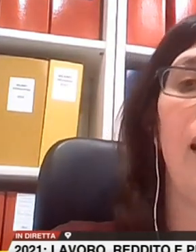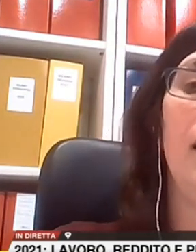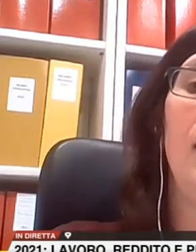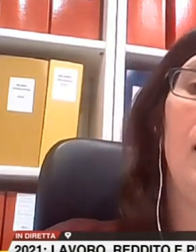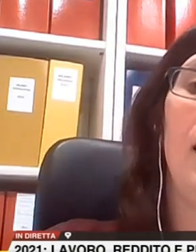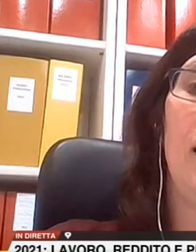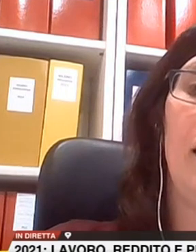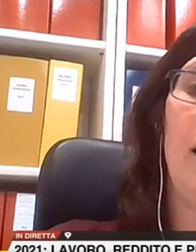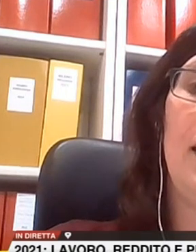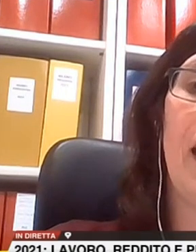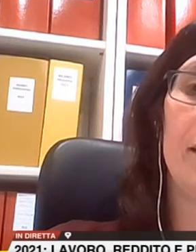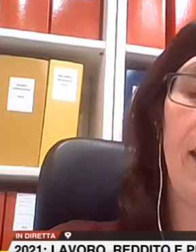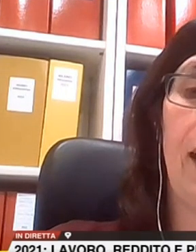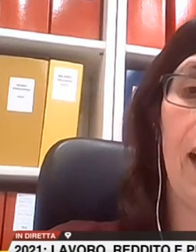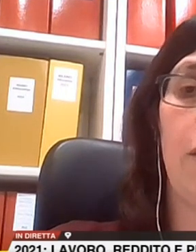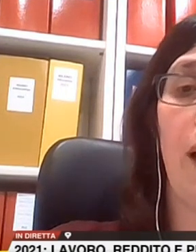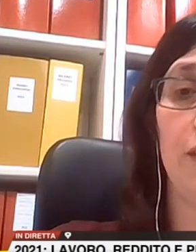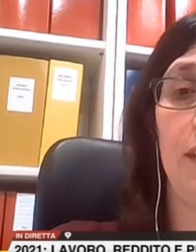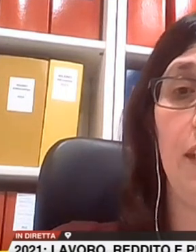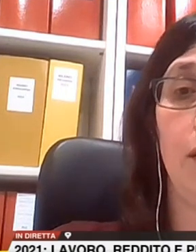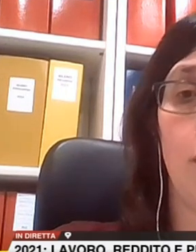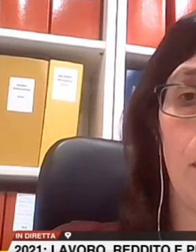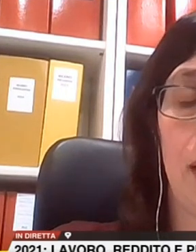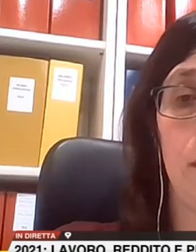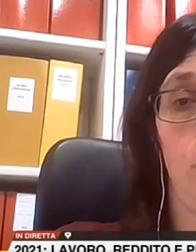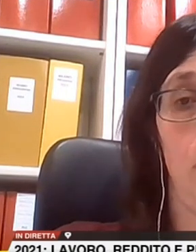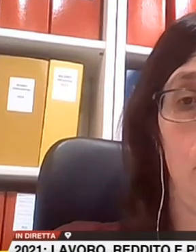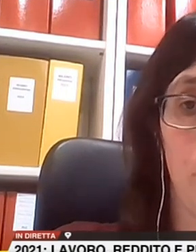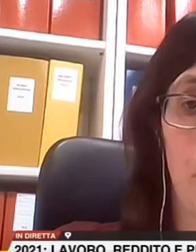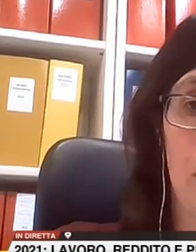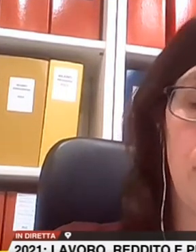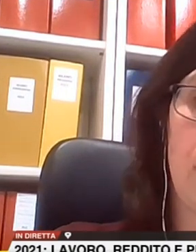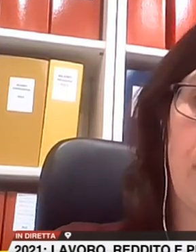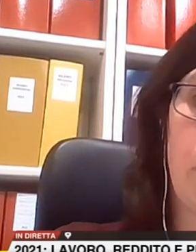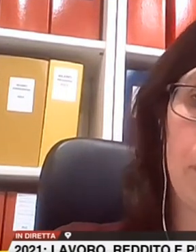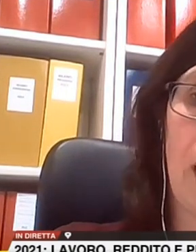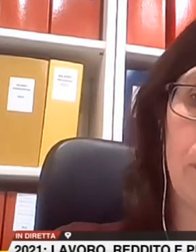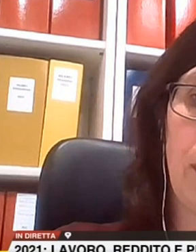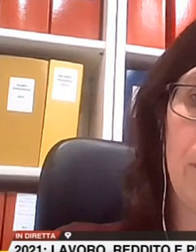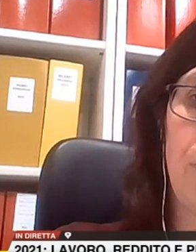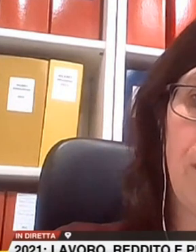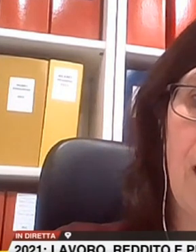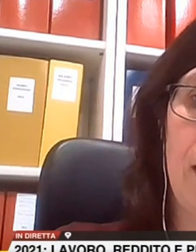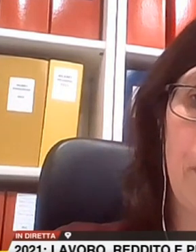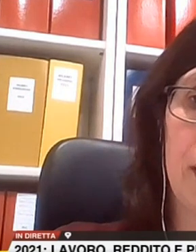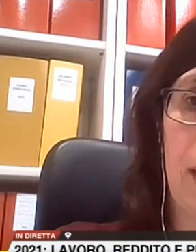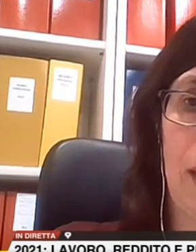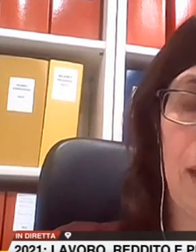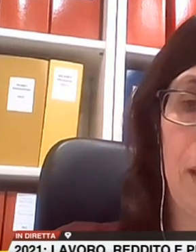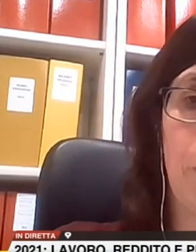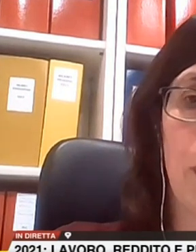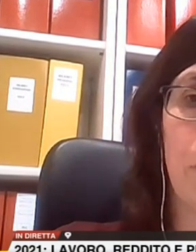attività legate alla fase di rinnovamento e innovamento che stiamo portando nella CGIL, ma